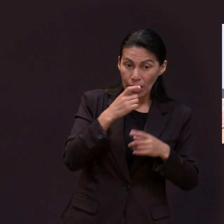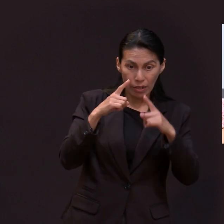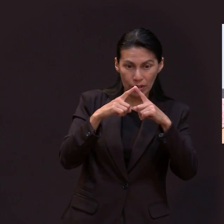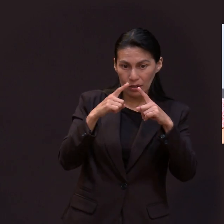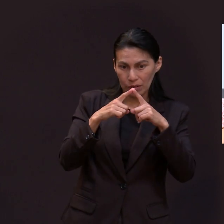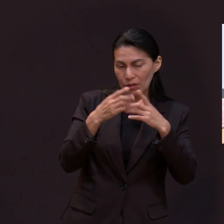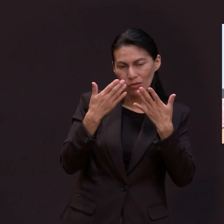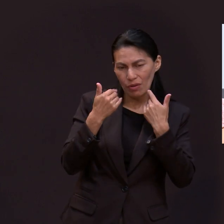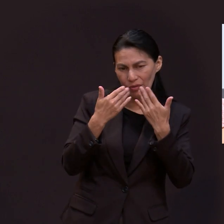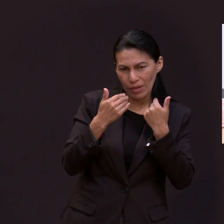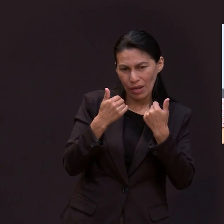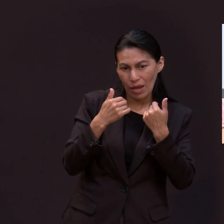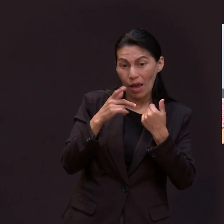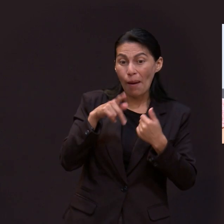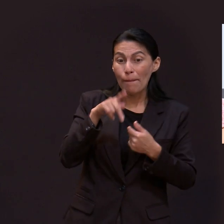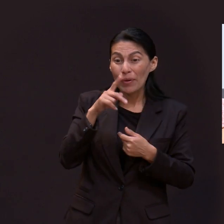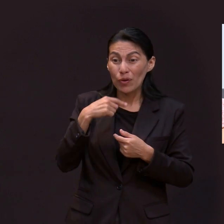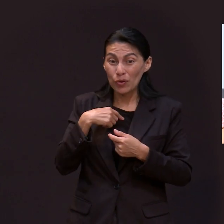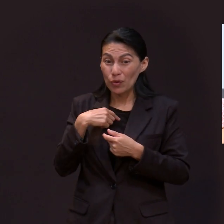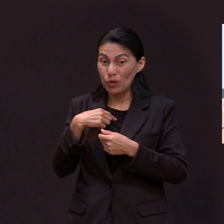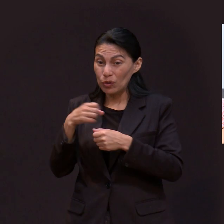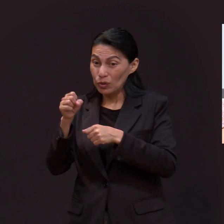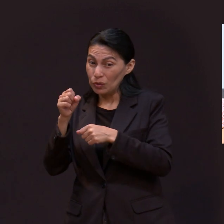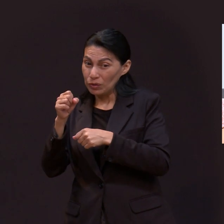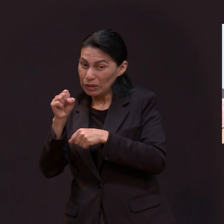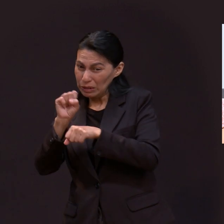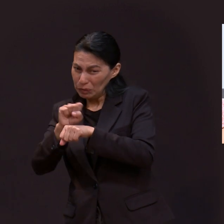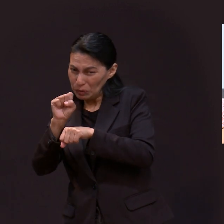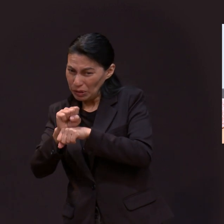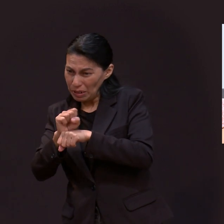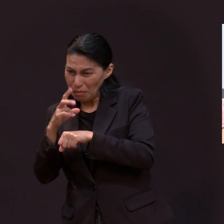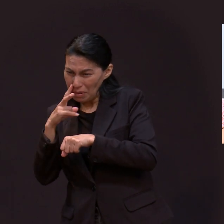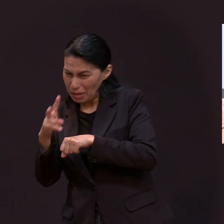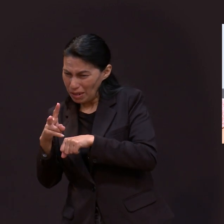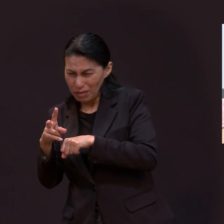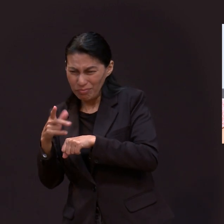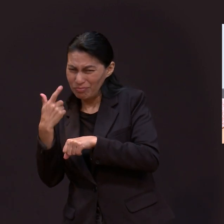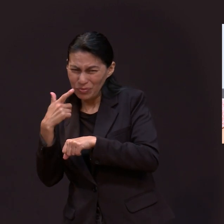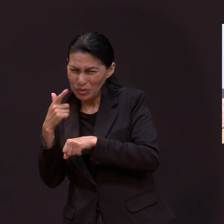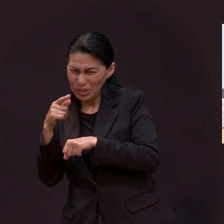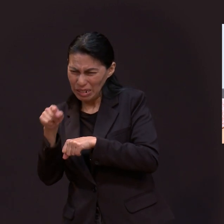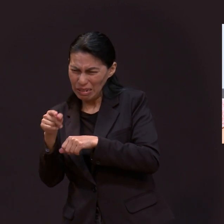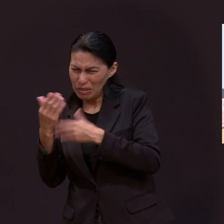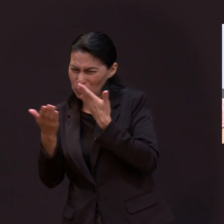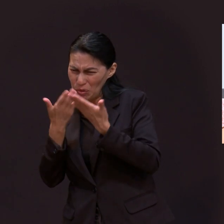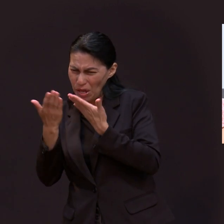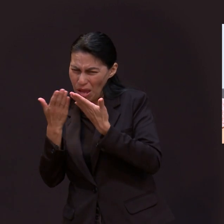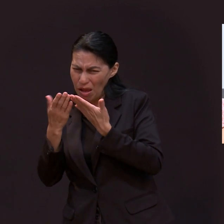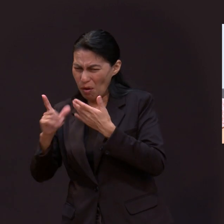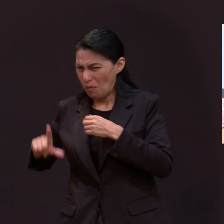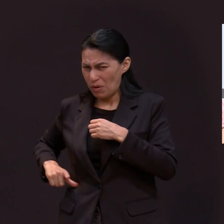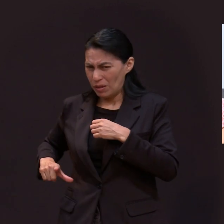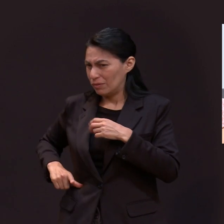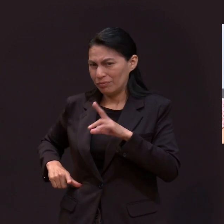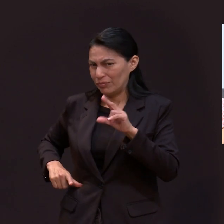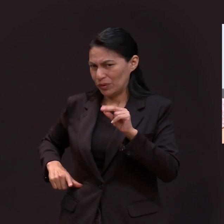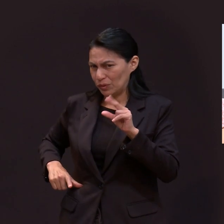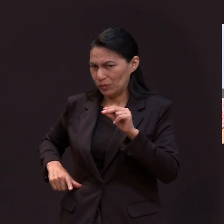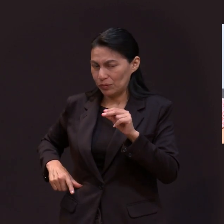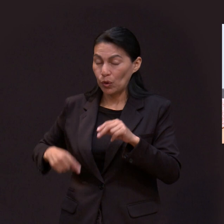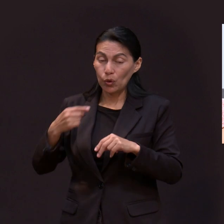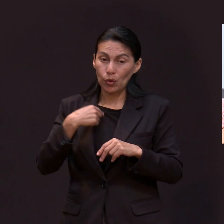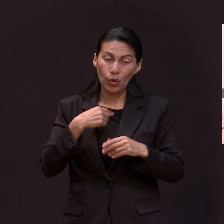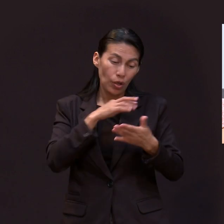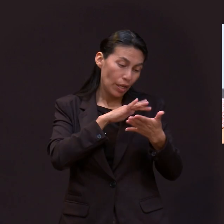estudiar la secundaria en escuela pública porque yo estudiaba los libros de la señora elena de white que